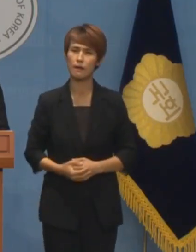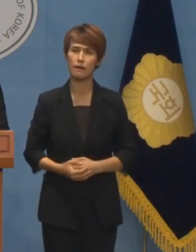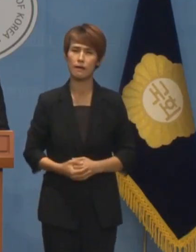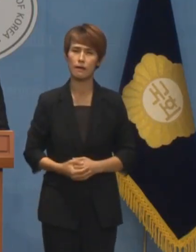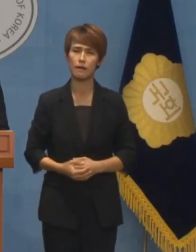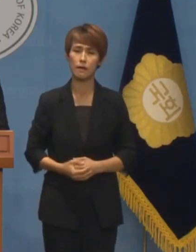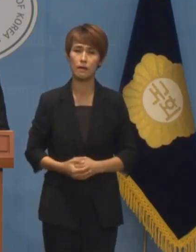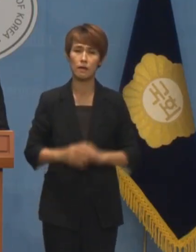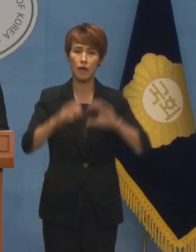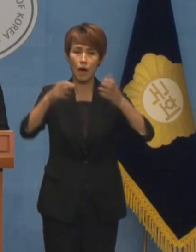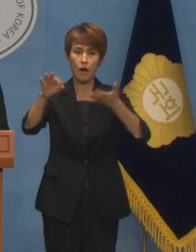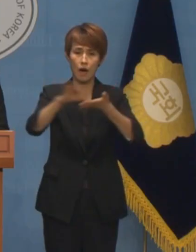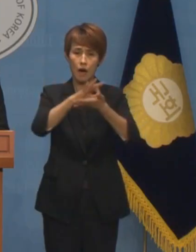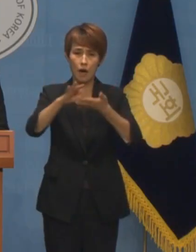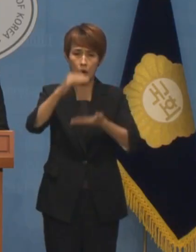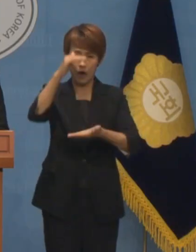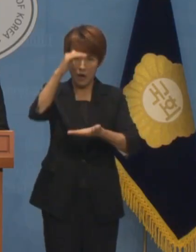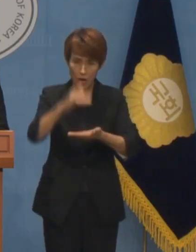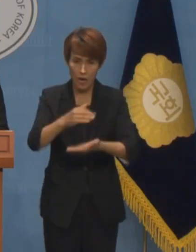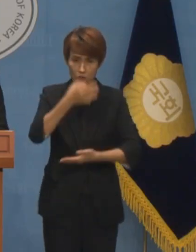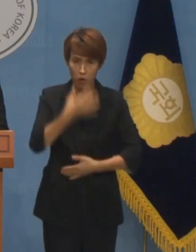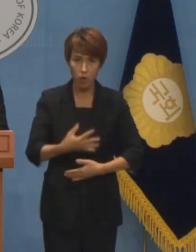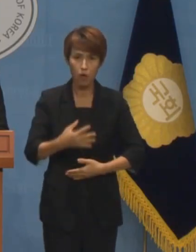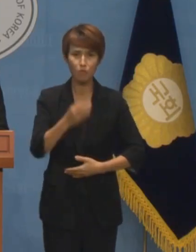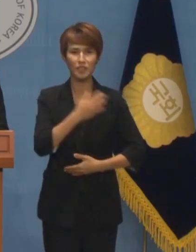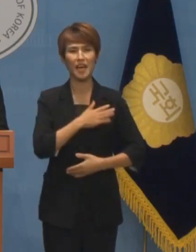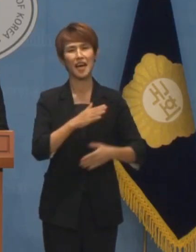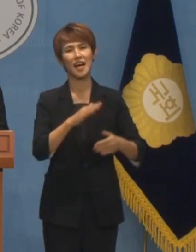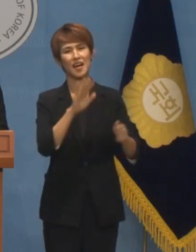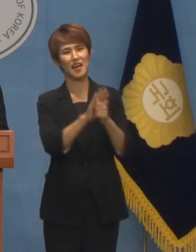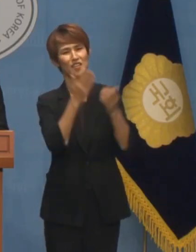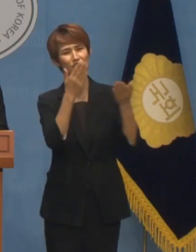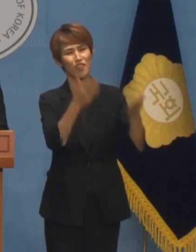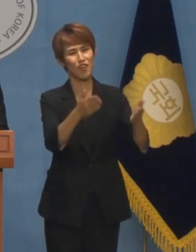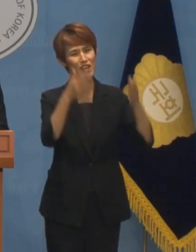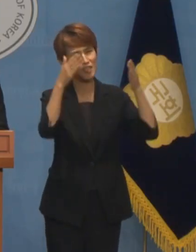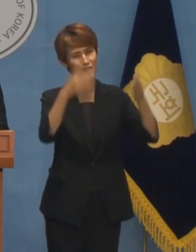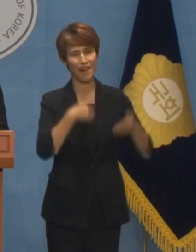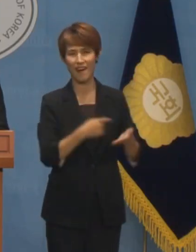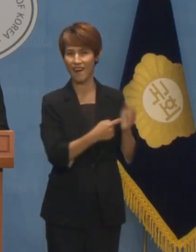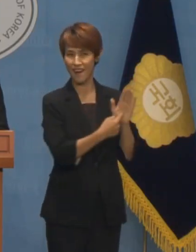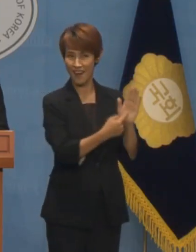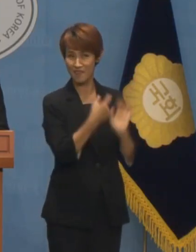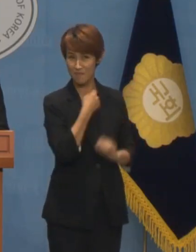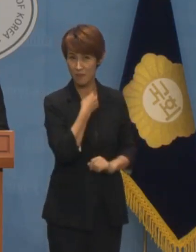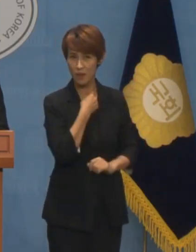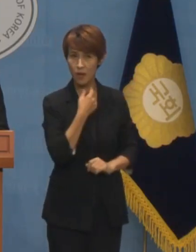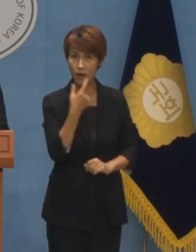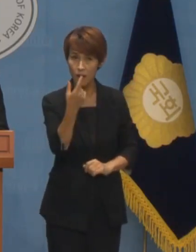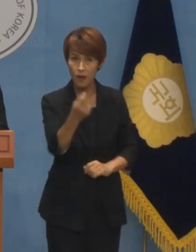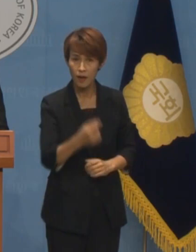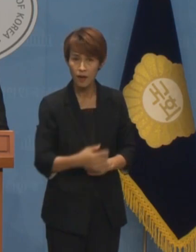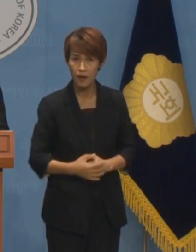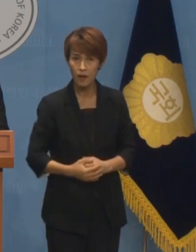아니면 나라 곳간이 어찌되든 부자들 살림만은 지켜주려는 자신의 마음을 확실히 보여주고 싶었습니까?